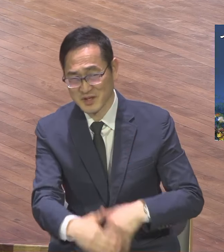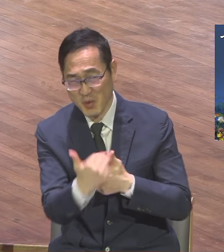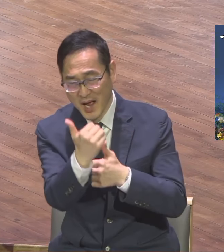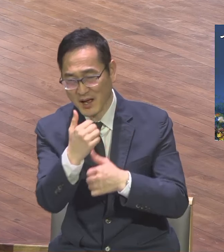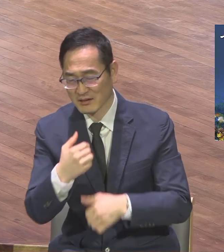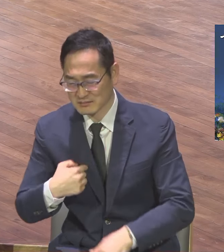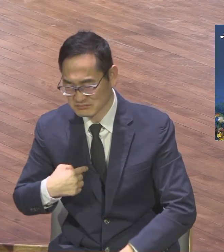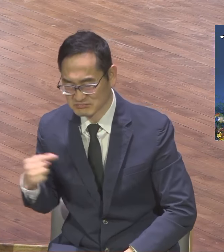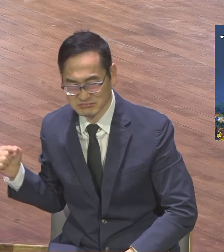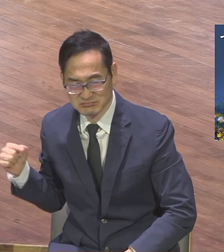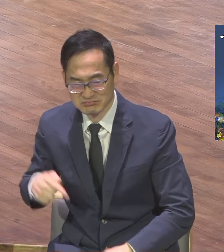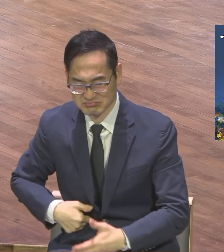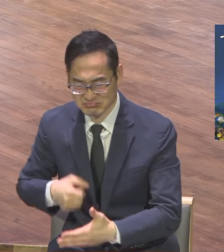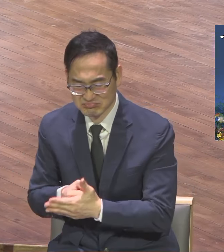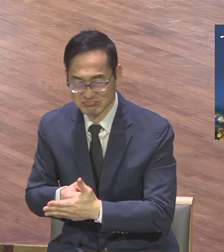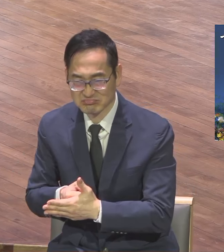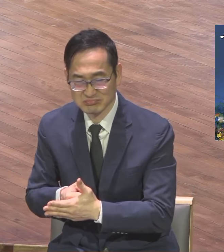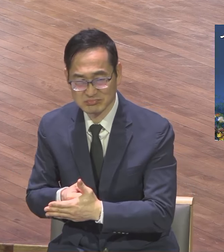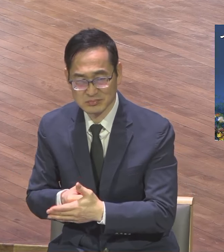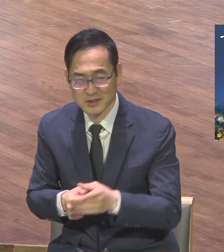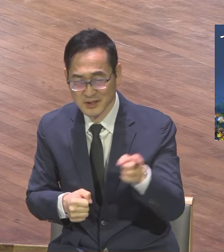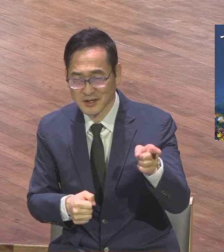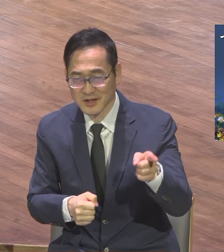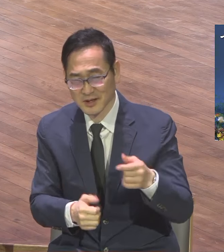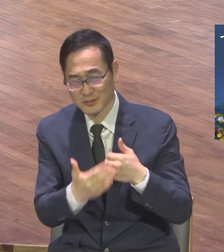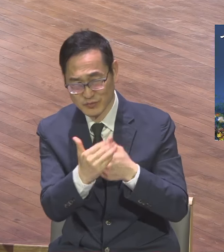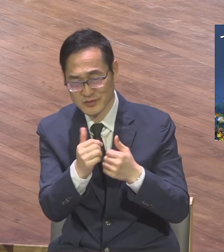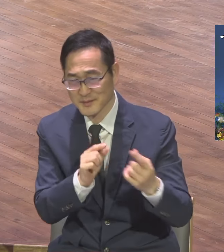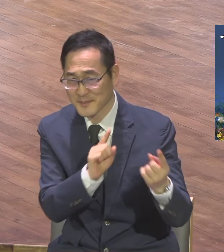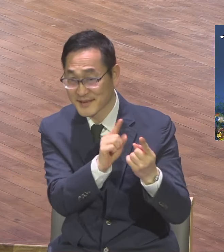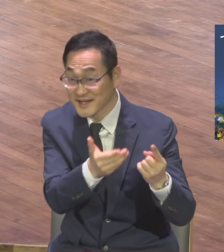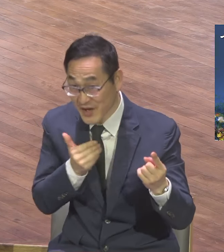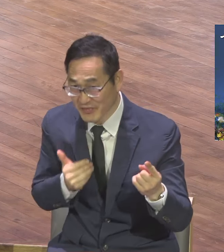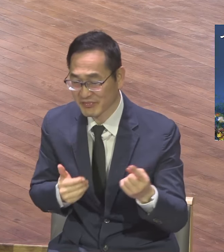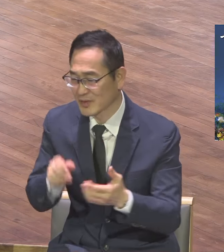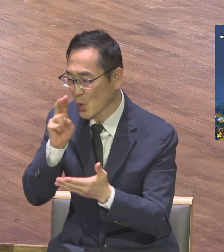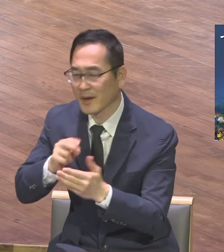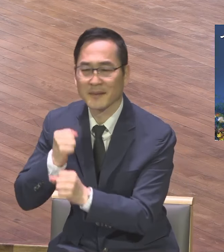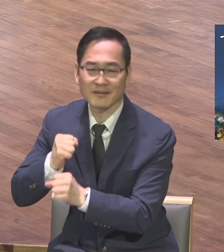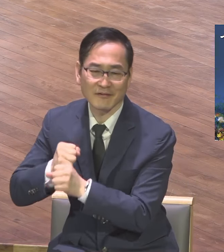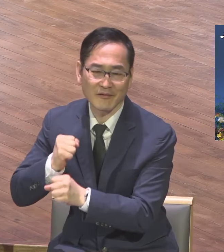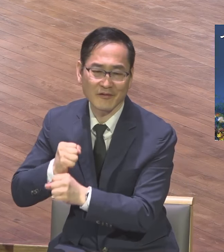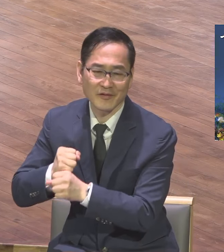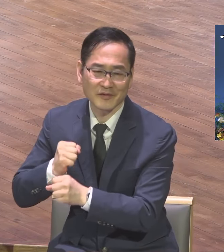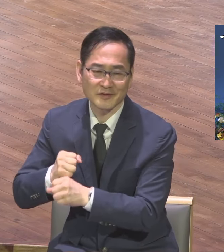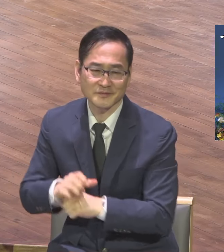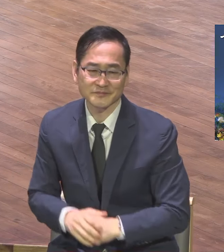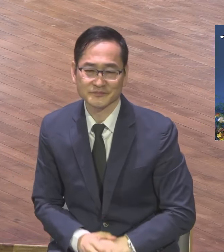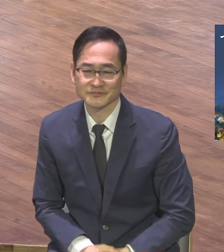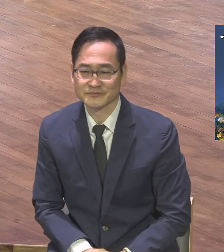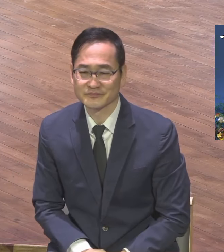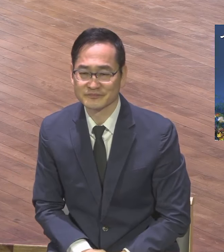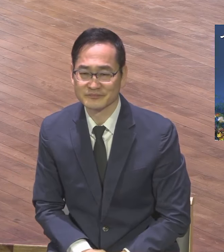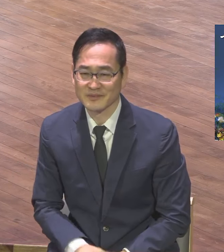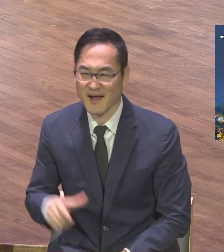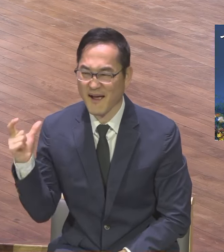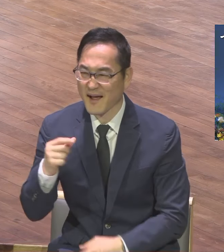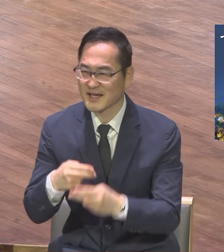적은 작시입니다. 내 주는 강한성이요 방패와 병기 되시니.